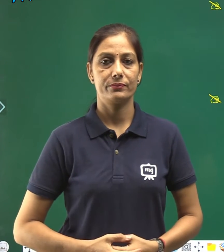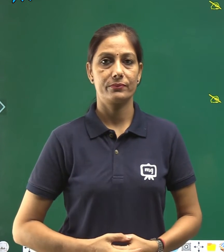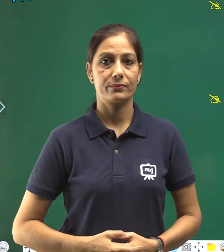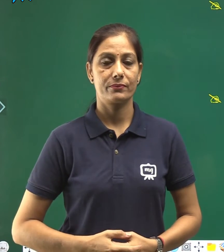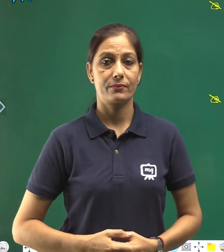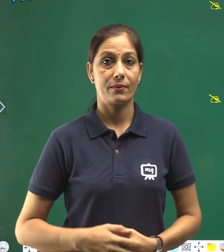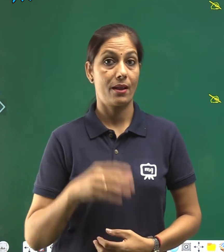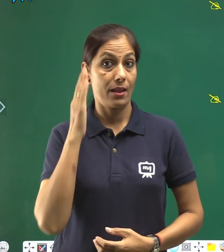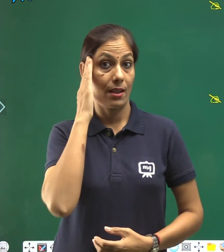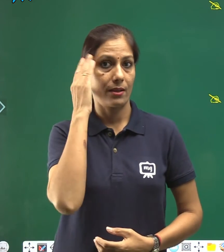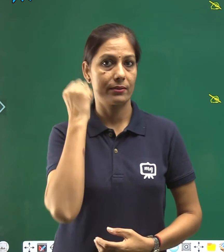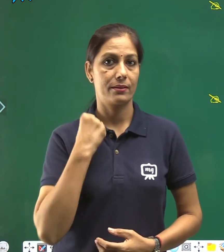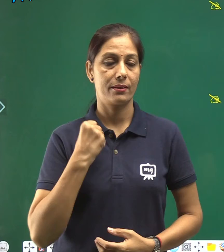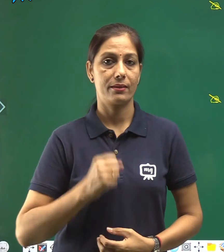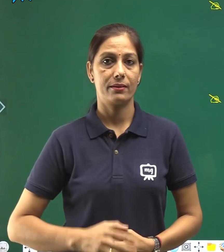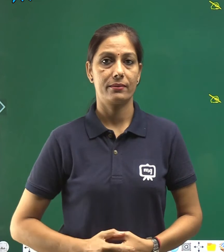याद करके